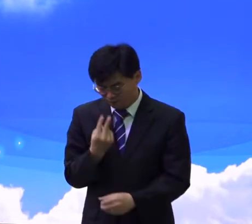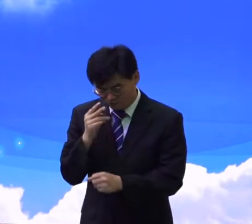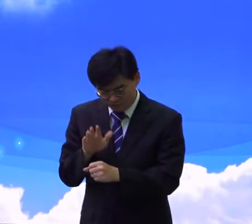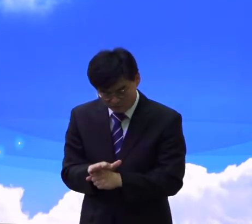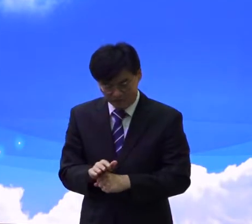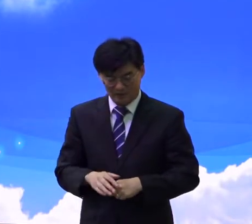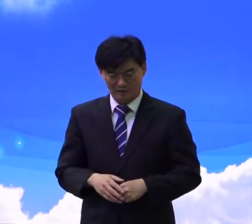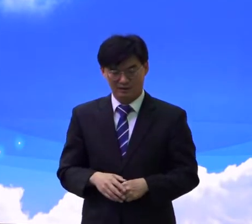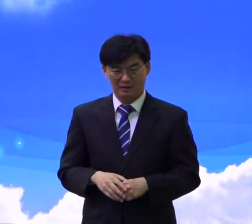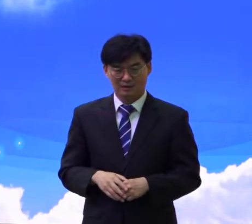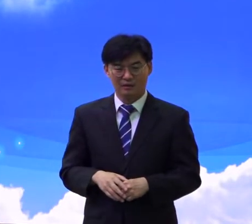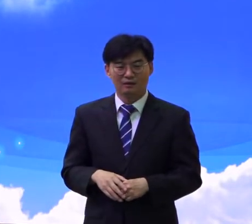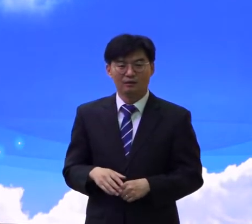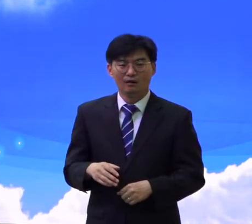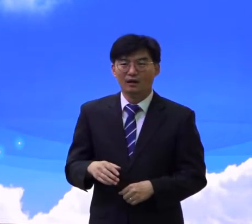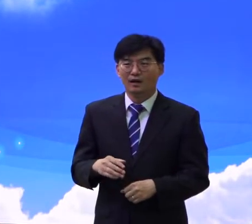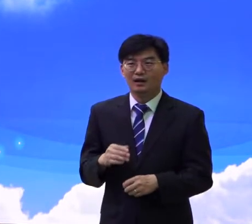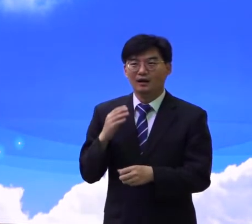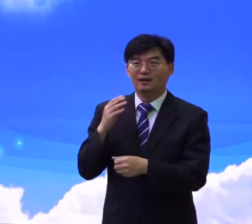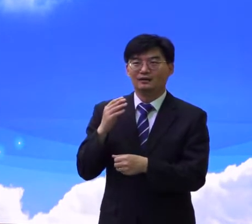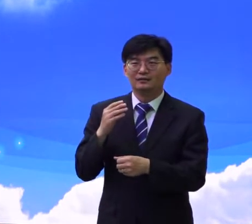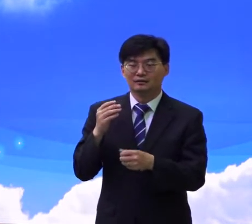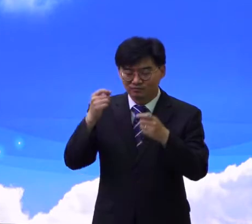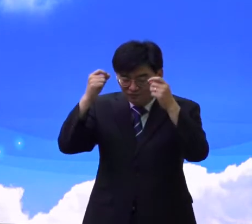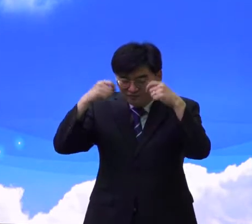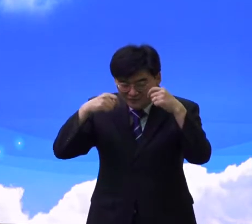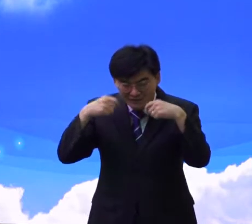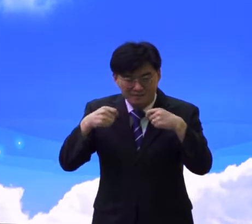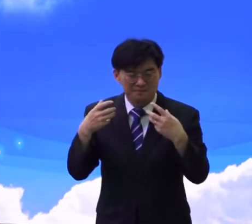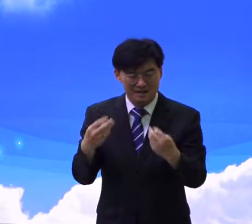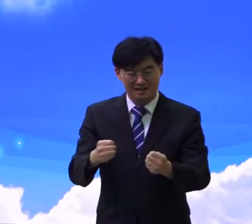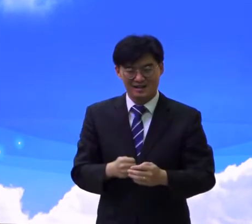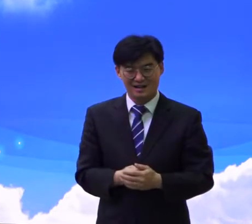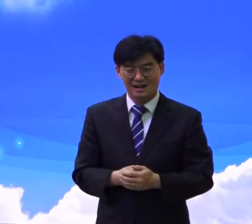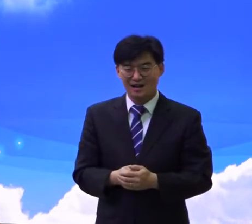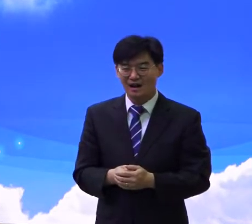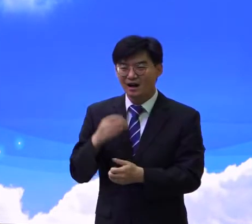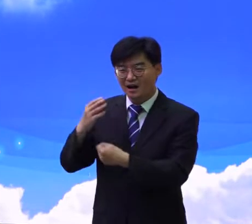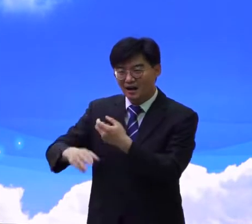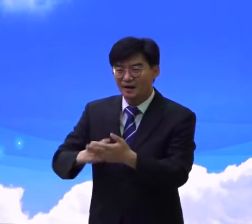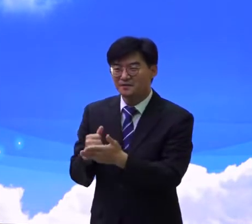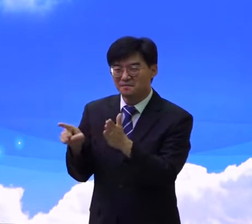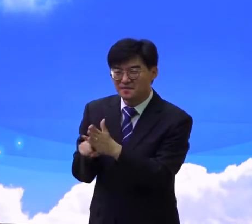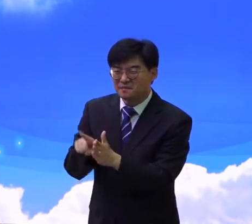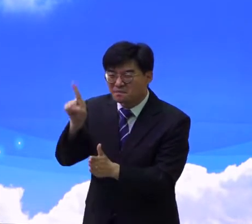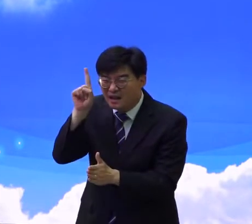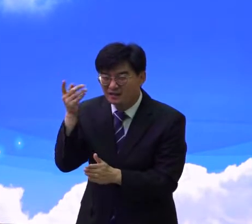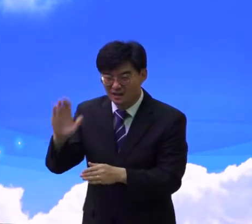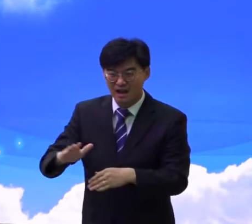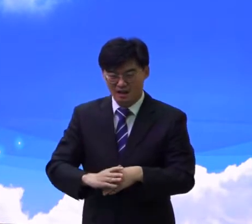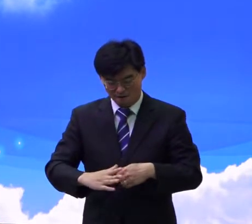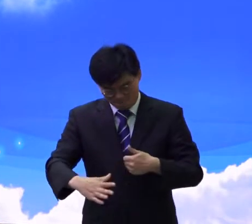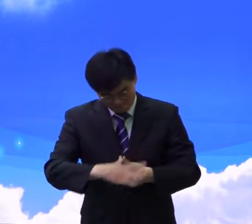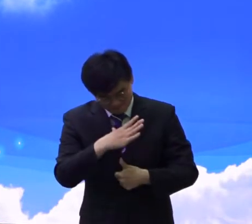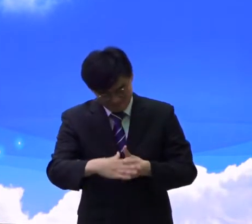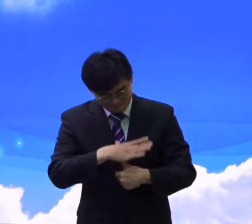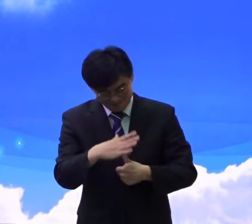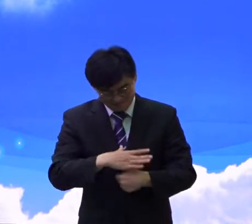사이에서 갈등하면서 고뇌로 살았고 눈물로 살았던 그런 사람이었습니다. 예레미야의